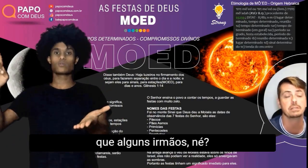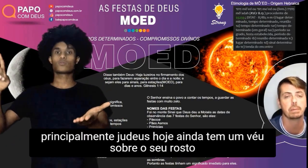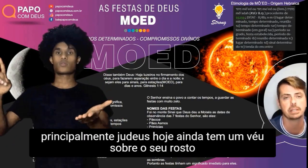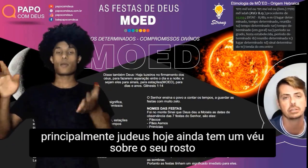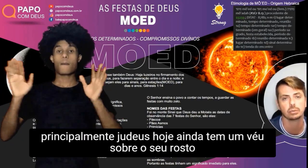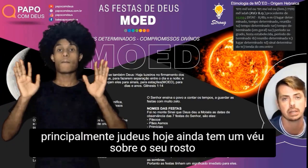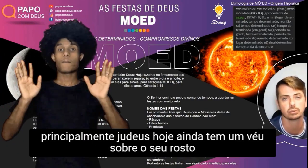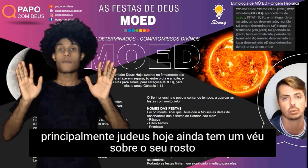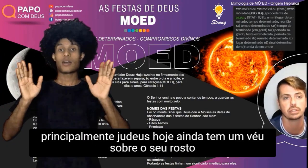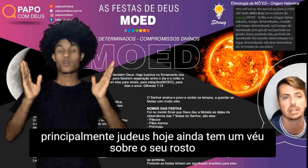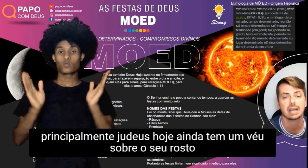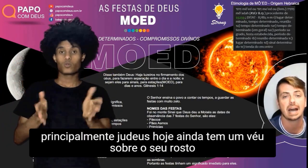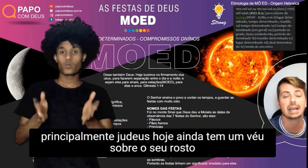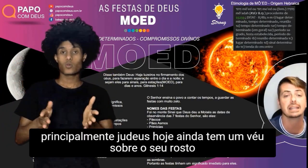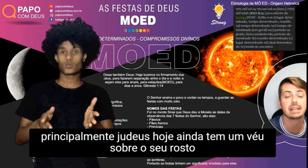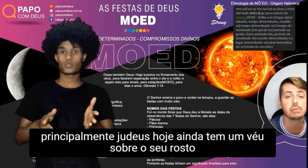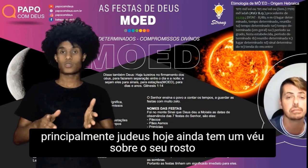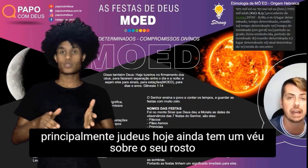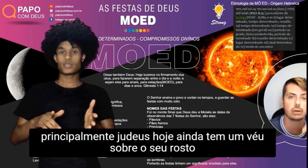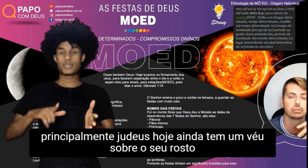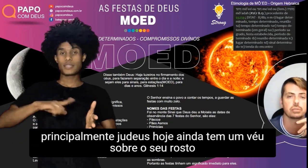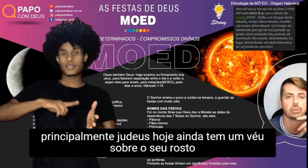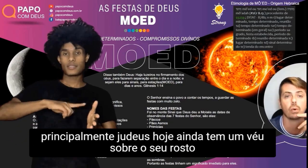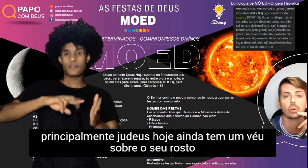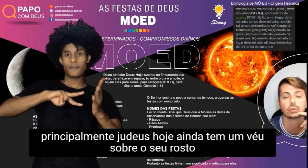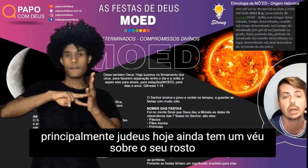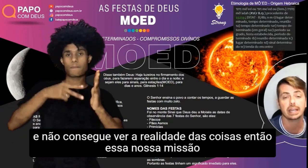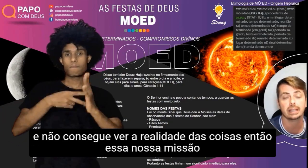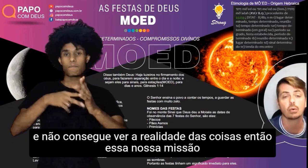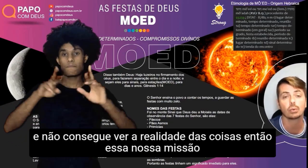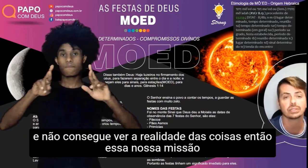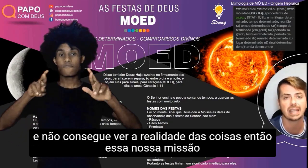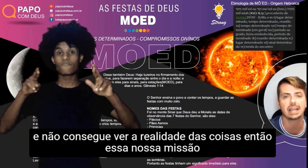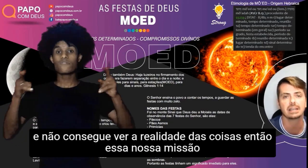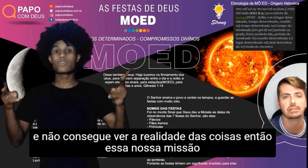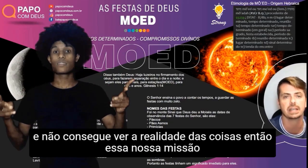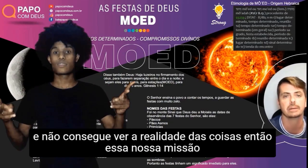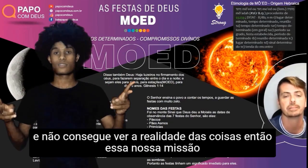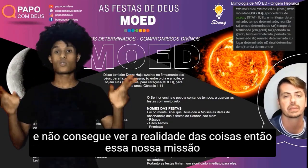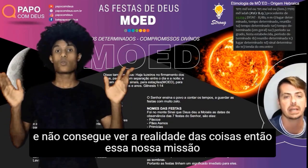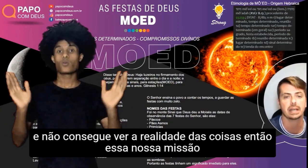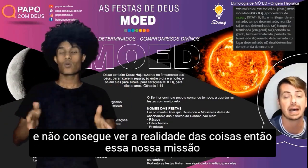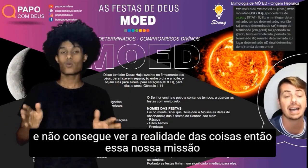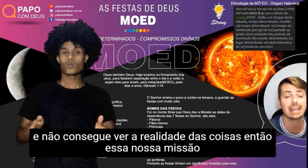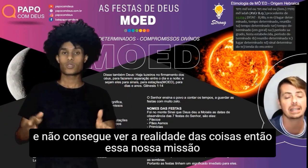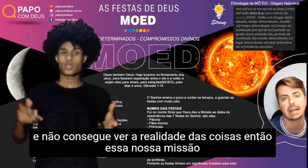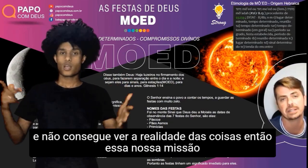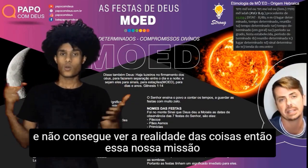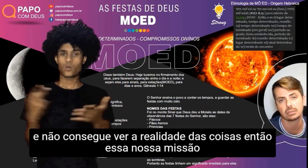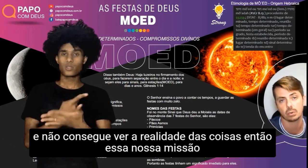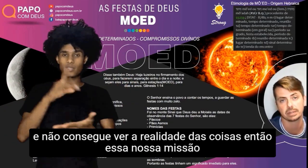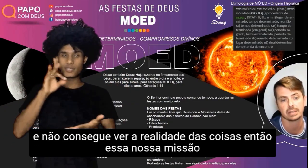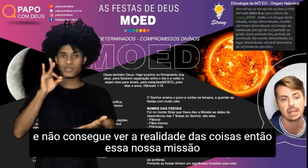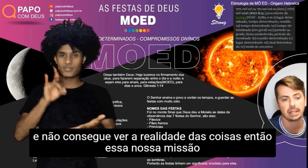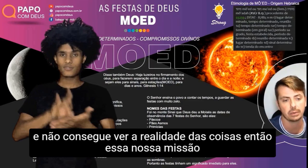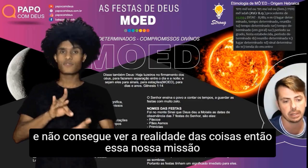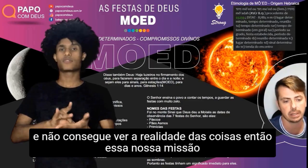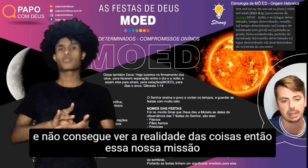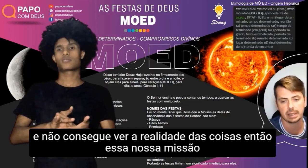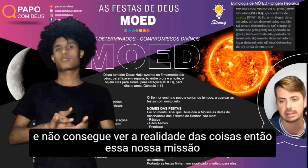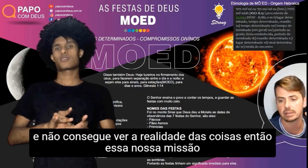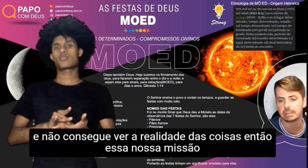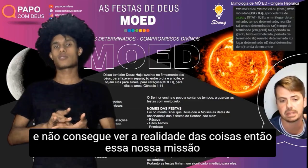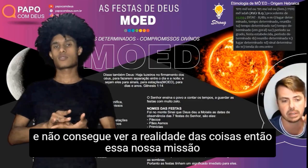né, principalmente judeus hoje, ainda tem um véu sobre o seu rosto, e não consegue ver, né, a realidade das coisas.